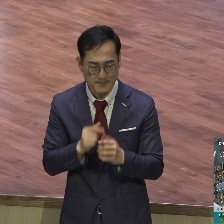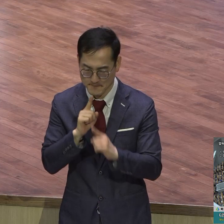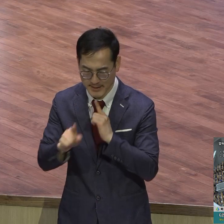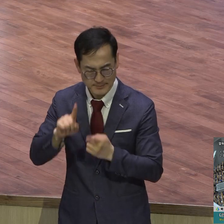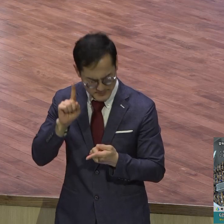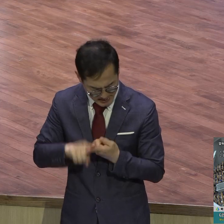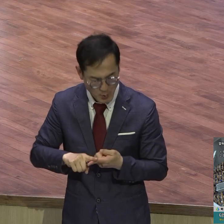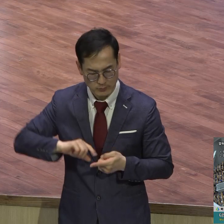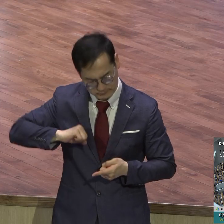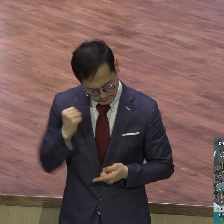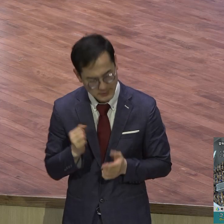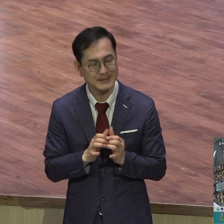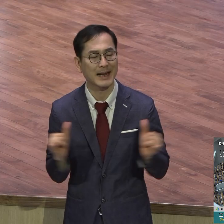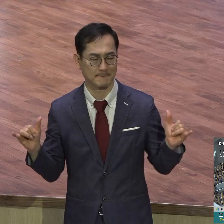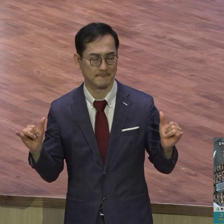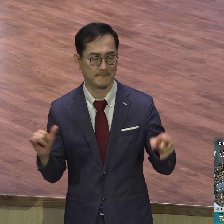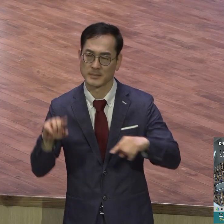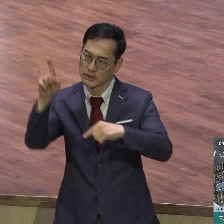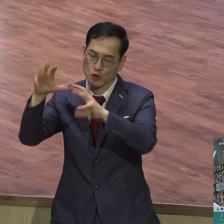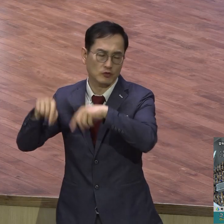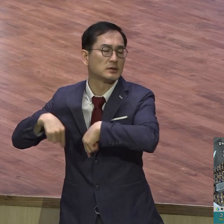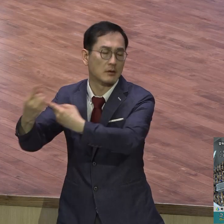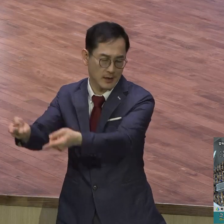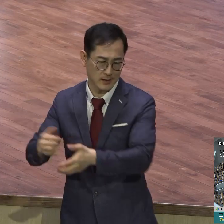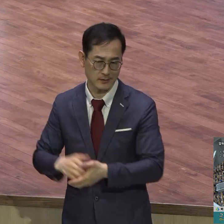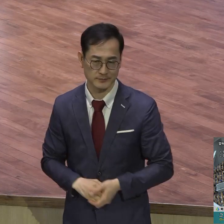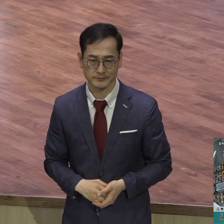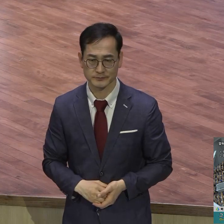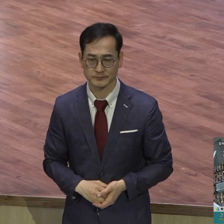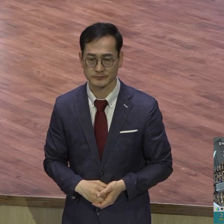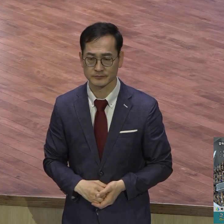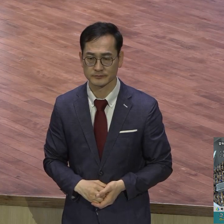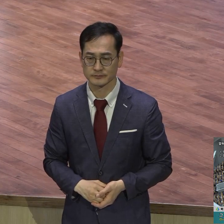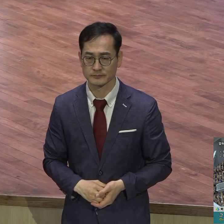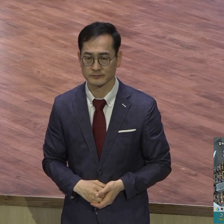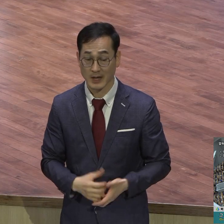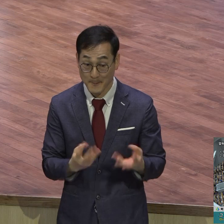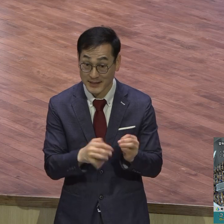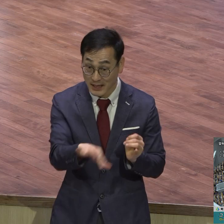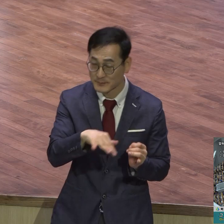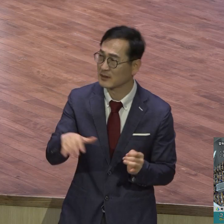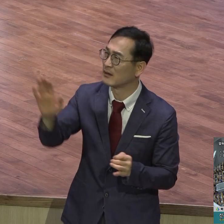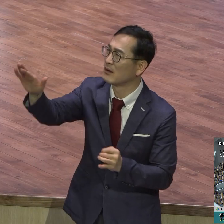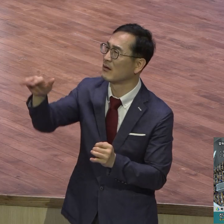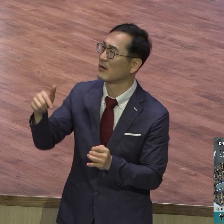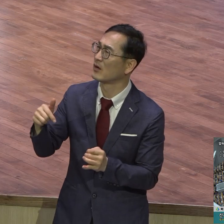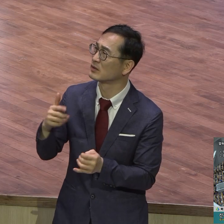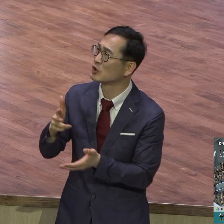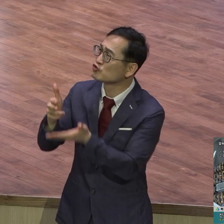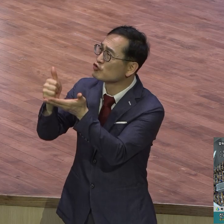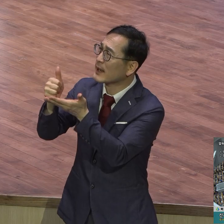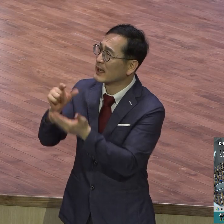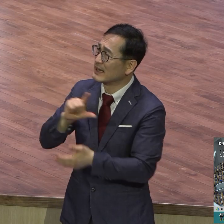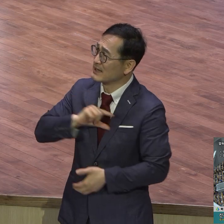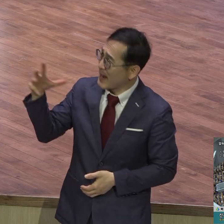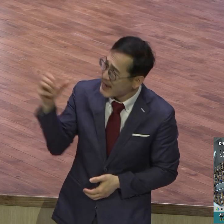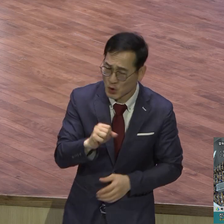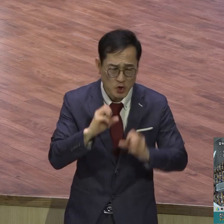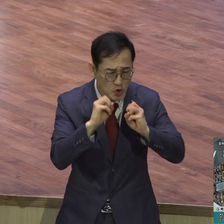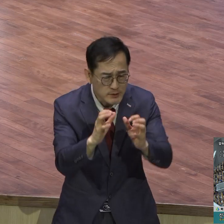행하는 자라야 들어가리라. 그날에 많은 사람이 나더러 이런데 주여 주여 우리가 주의 이름으로 선지자 노릇하며